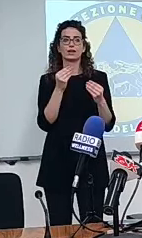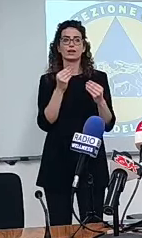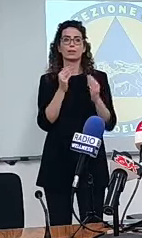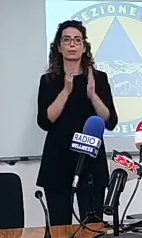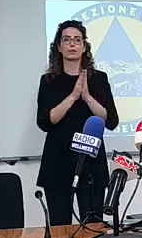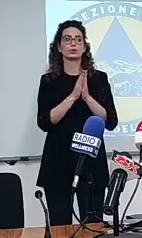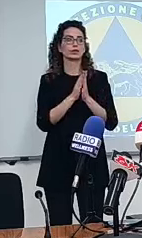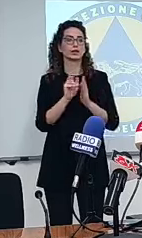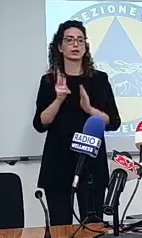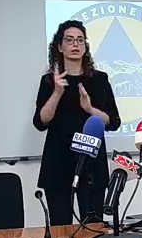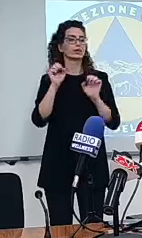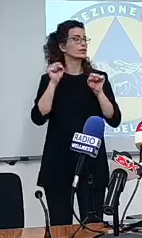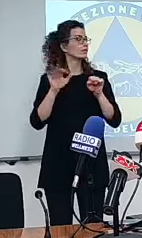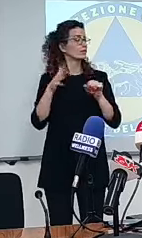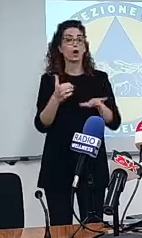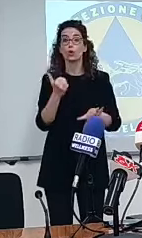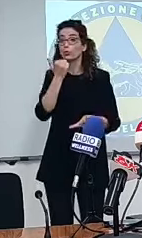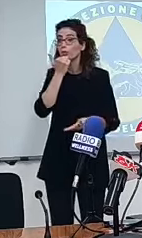segue tutti.